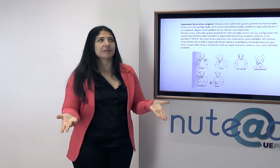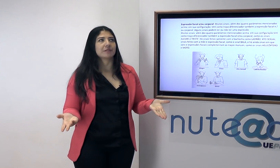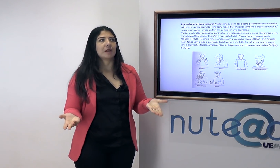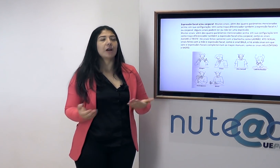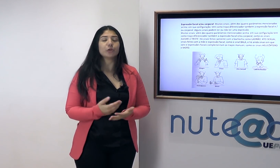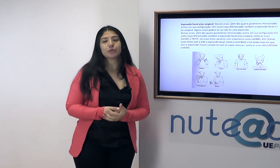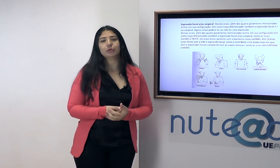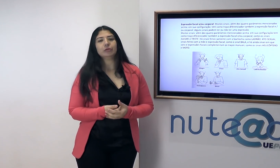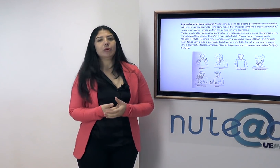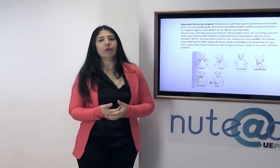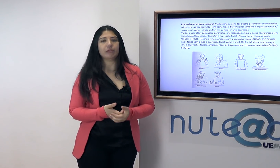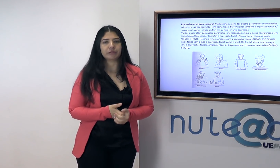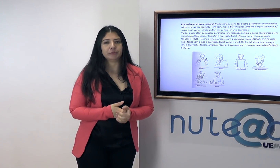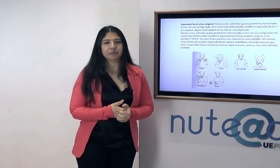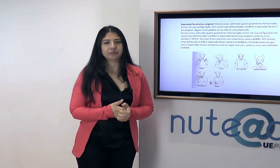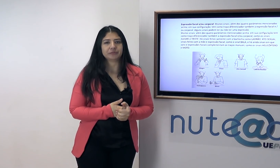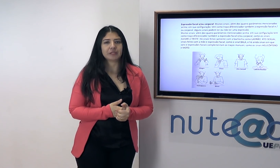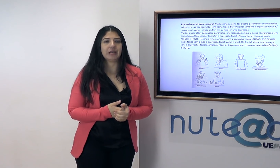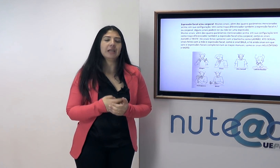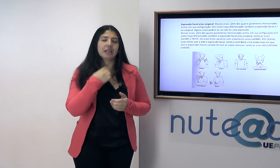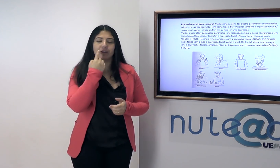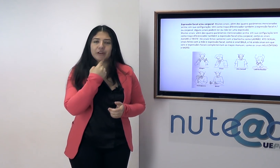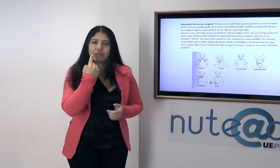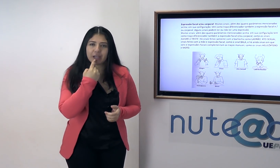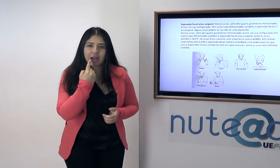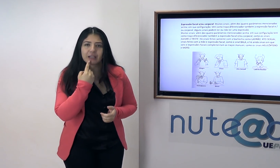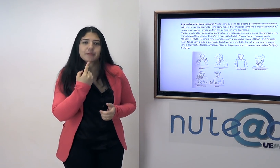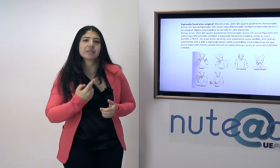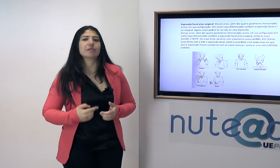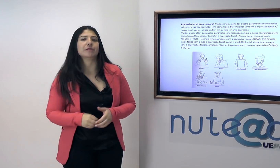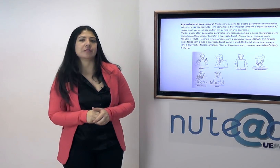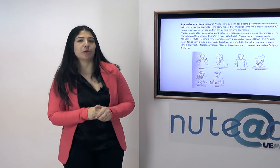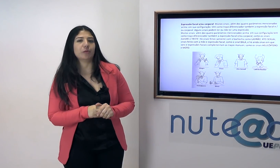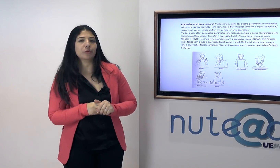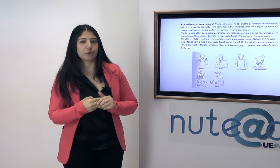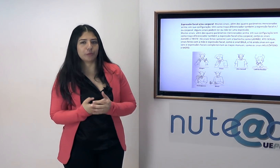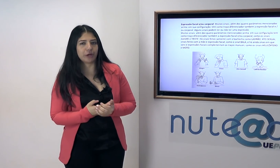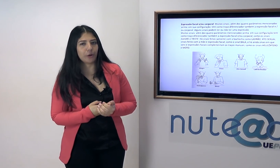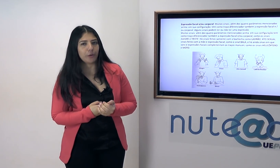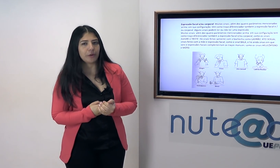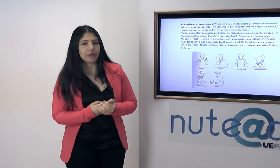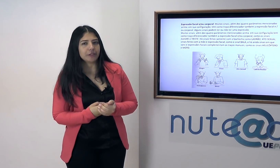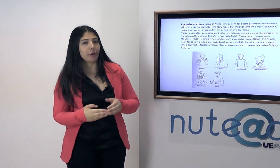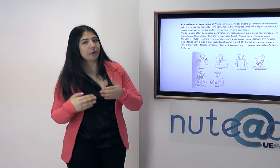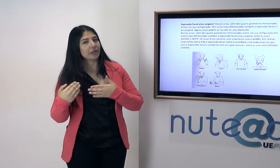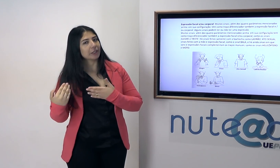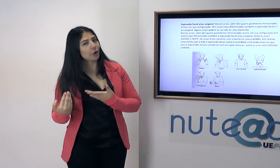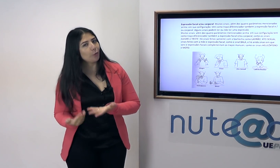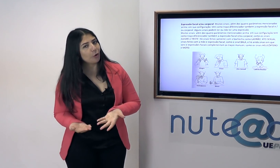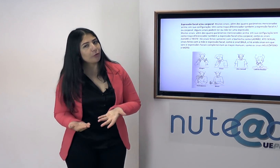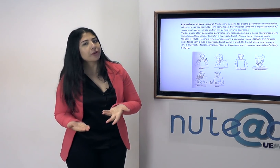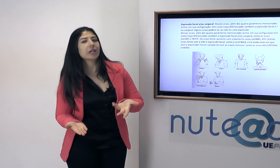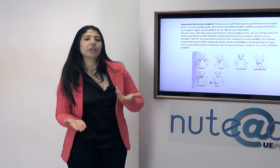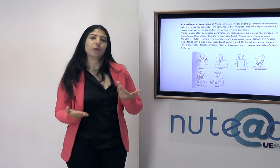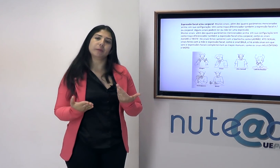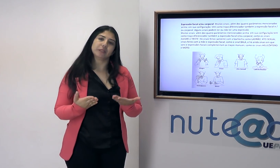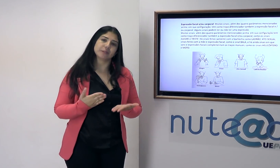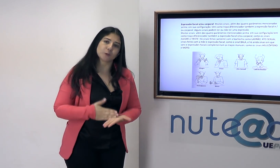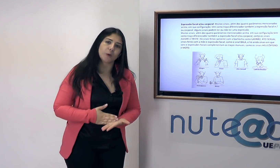assim, o surdo não ouve. Ele vai ver a expressão facial corporal. Não é porque ele não ouve que ele não emite som.